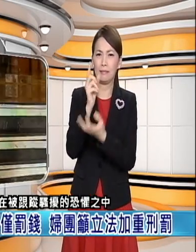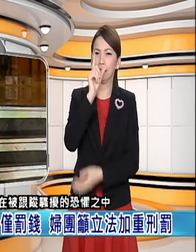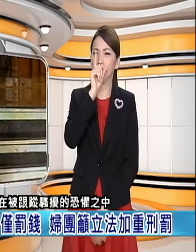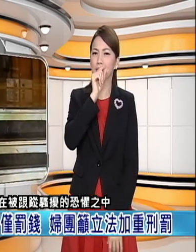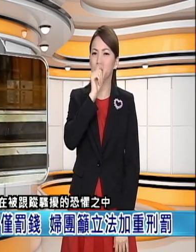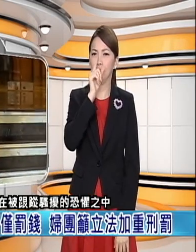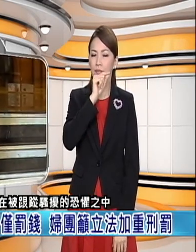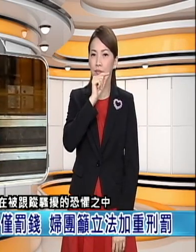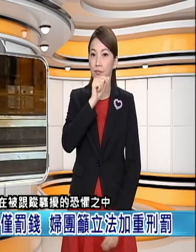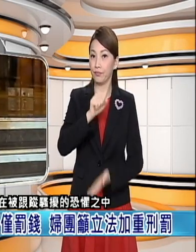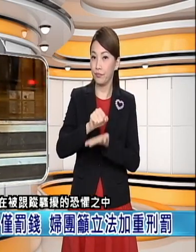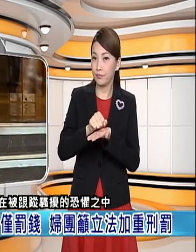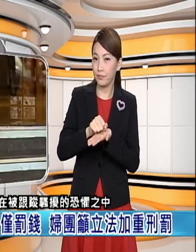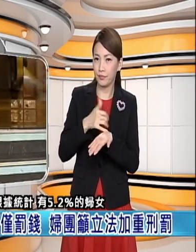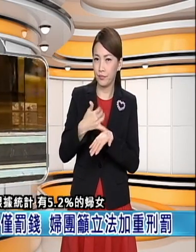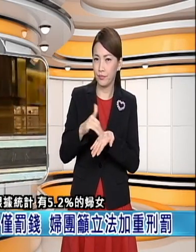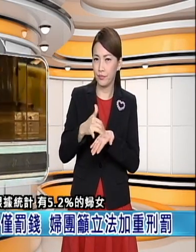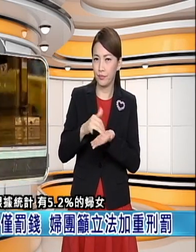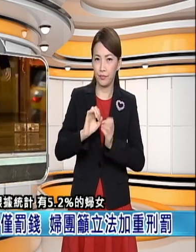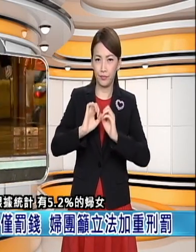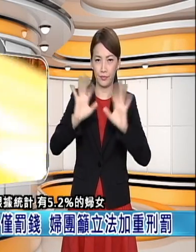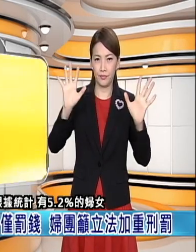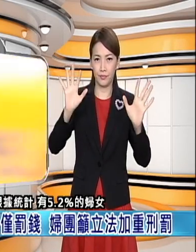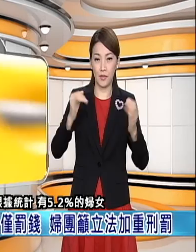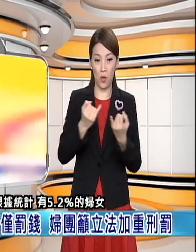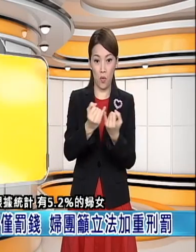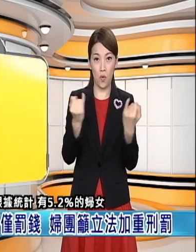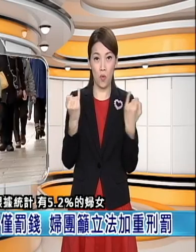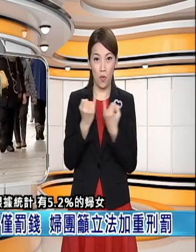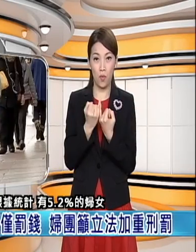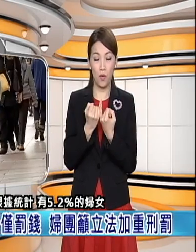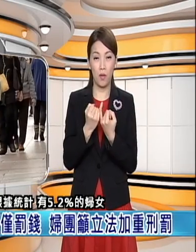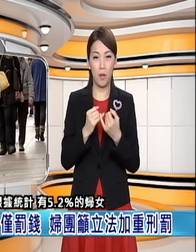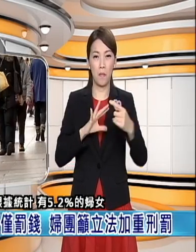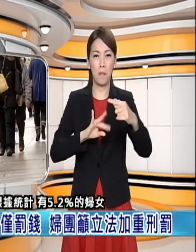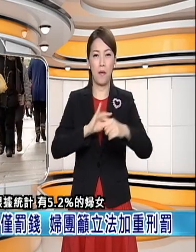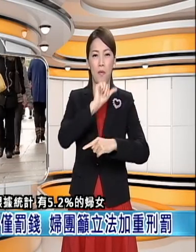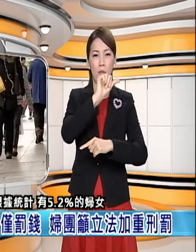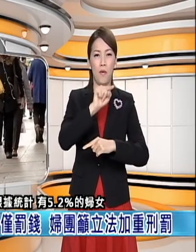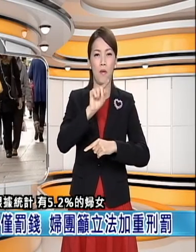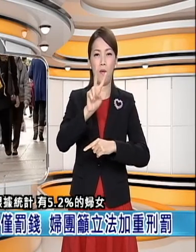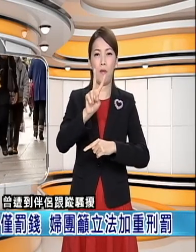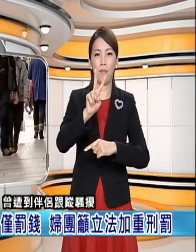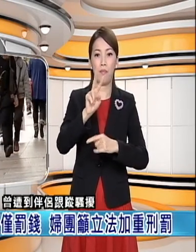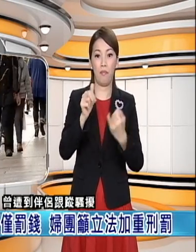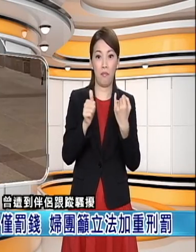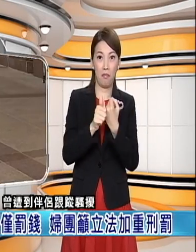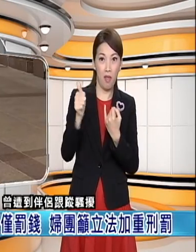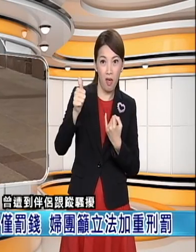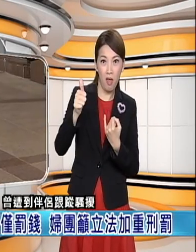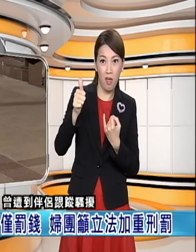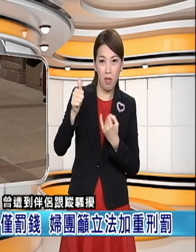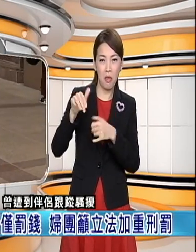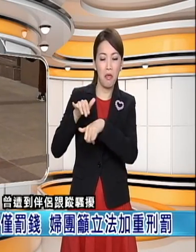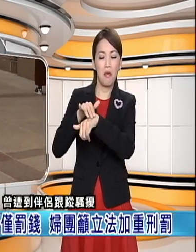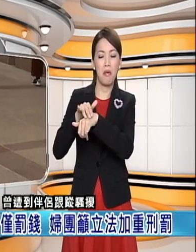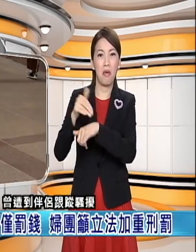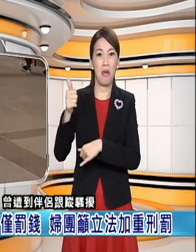之中。根据统计，有5.2%的妇女 曾经遭到伴侣跟踪骚